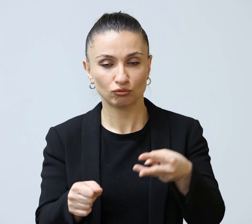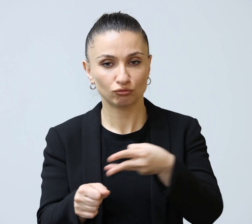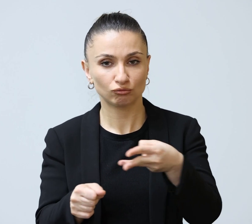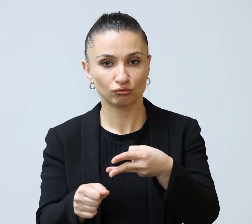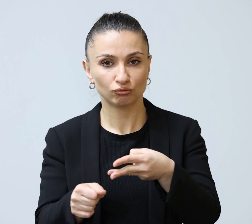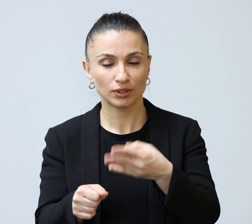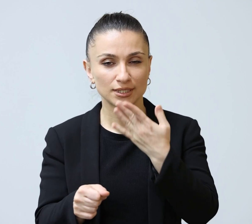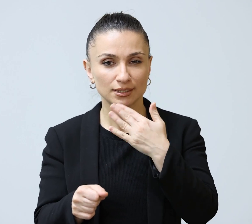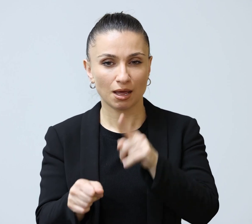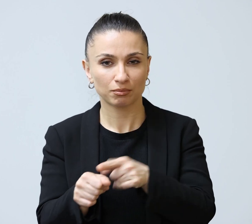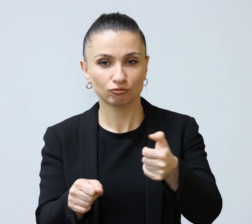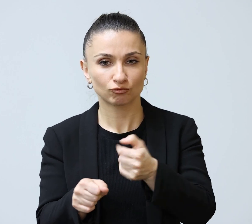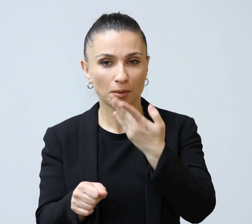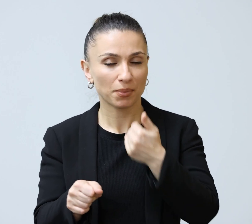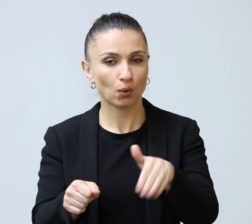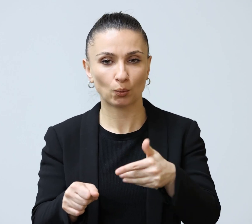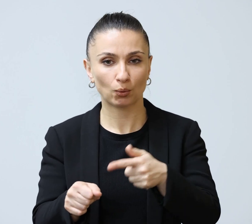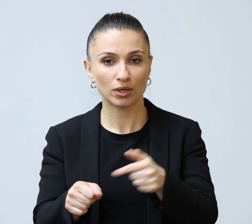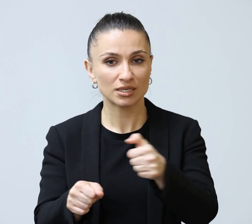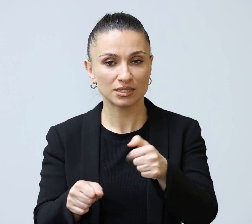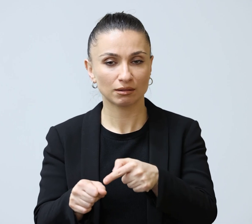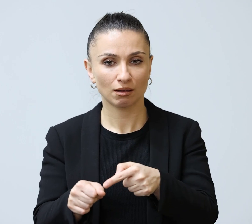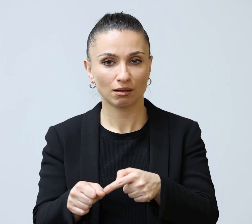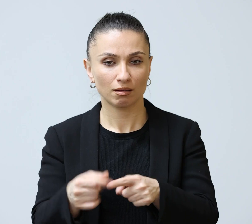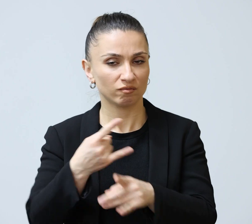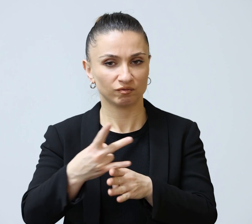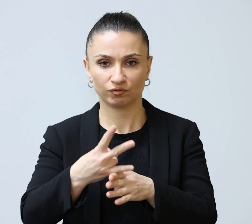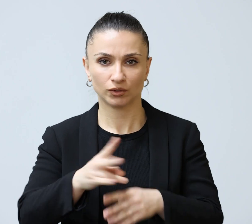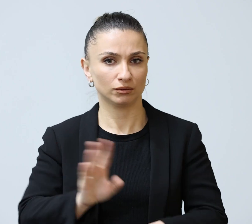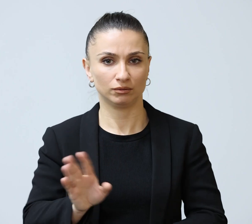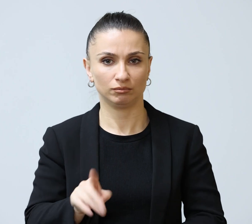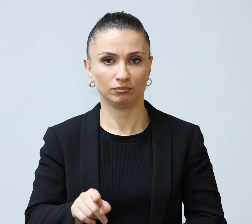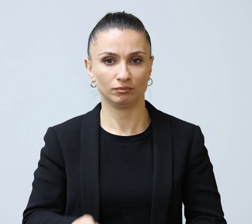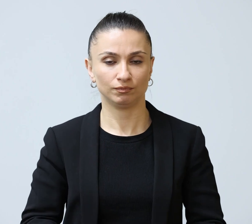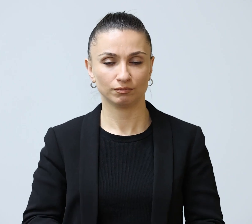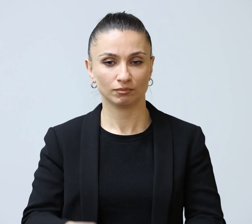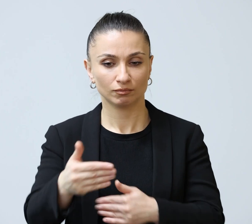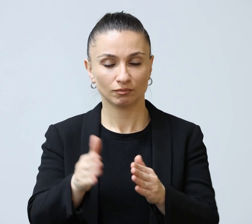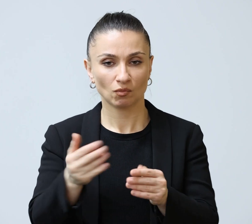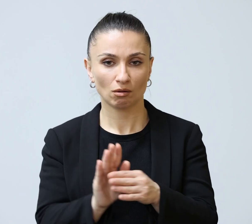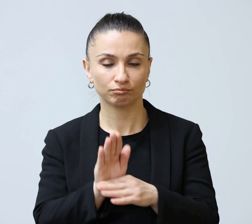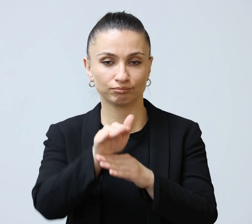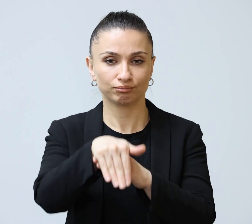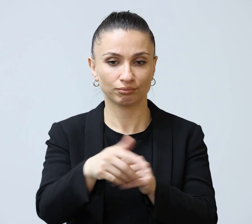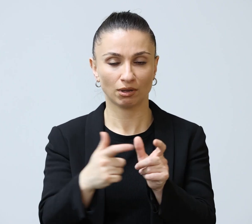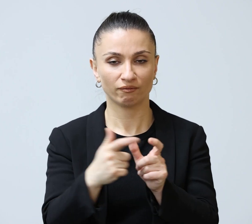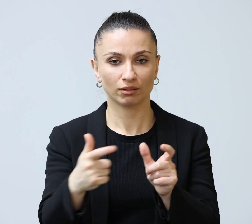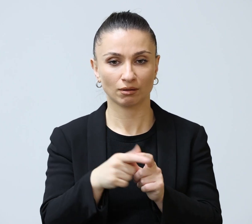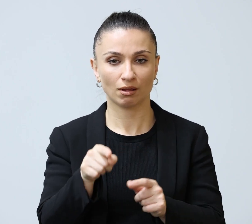Սարքից կտպվի անդորրագիր։ Անդորրագիրը թուղթ է, որը հաստատում է, որ դու իսկապես ներկա ես եղել ընտրություններին։